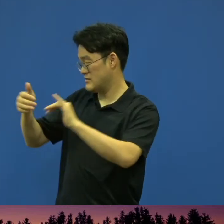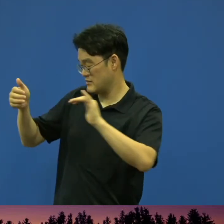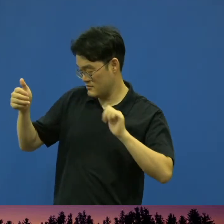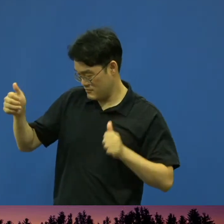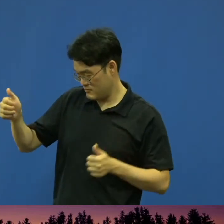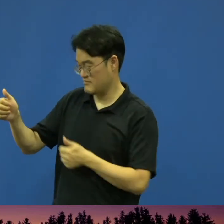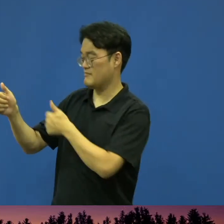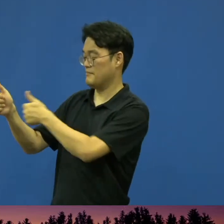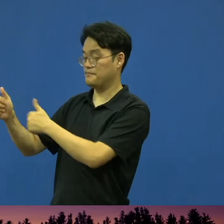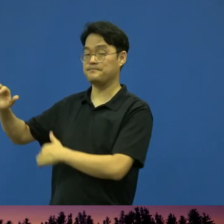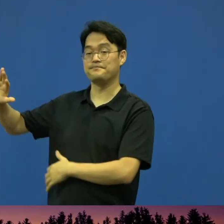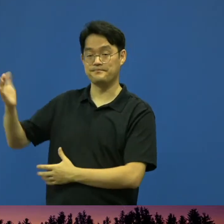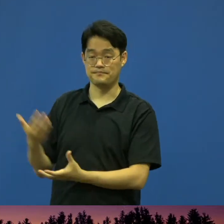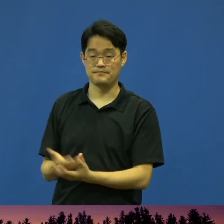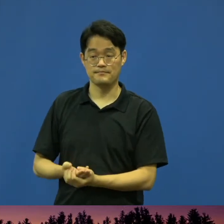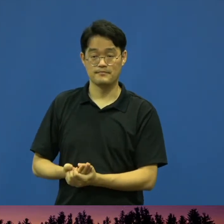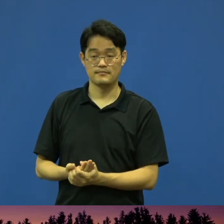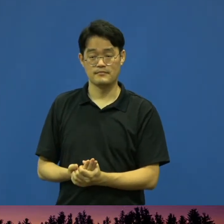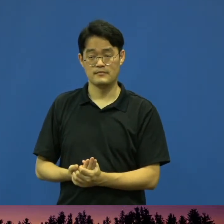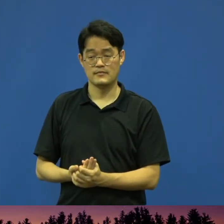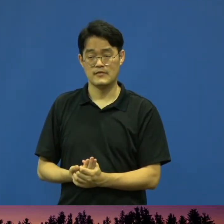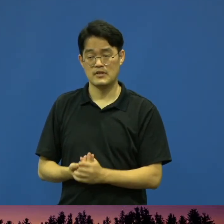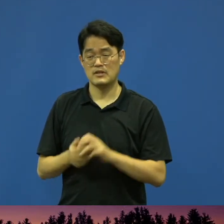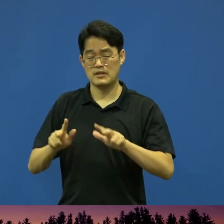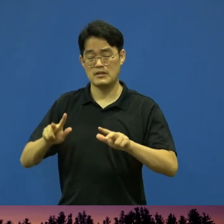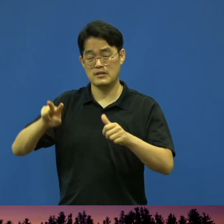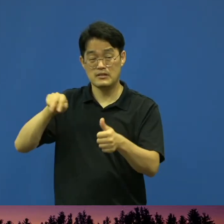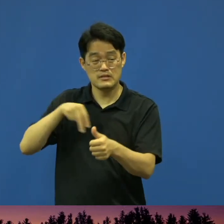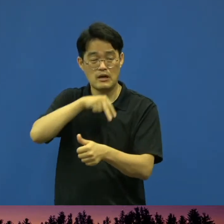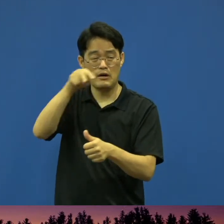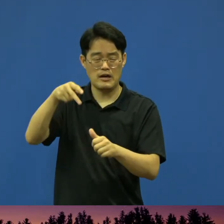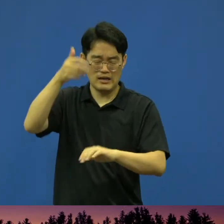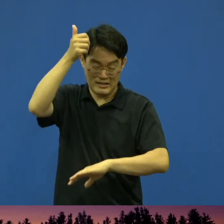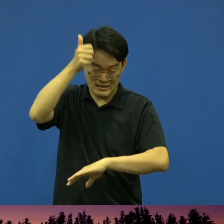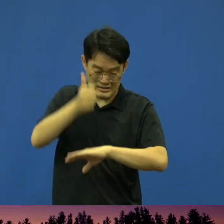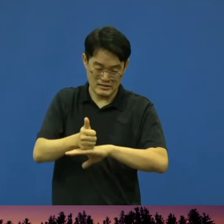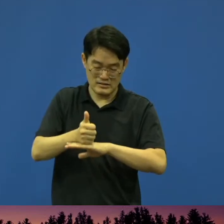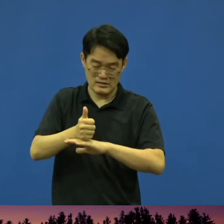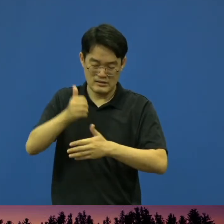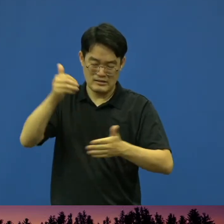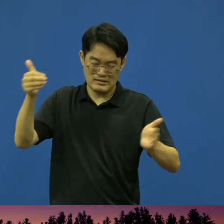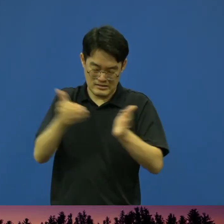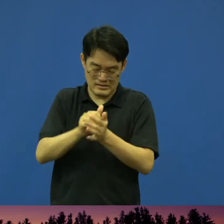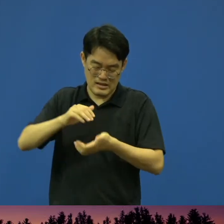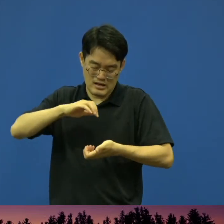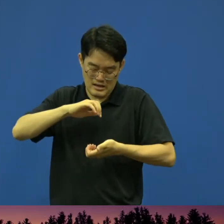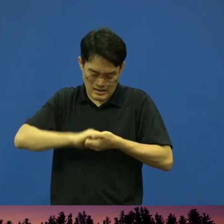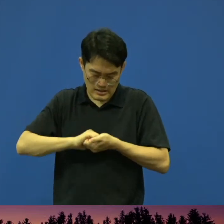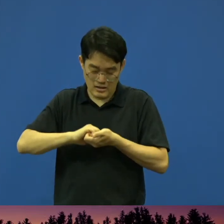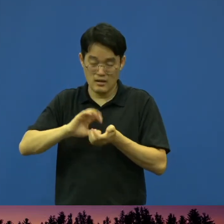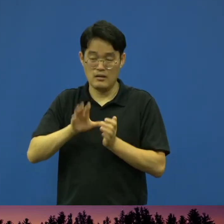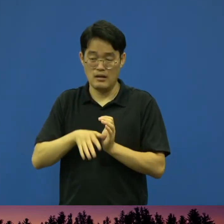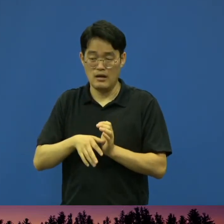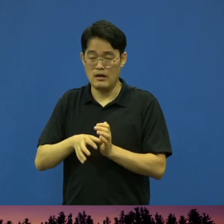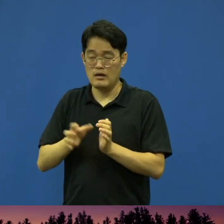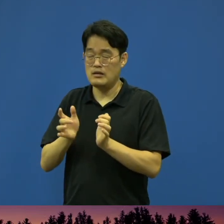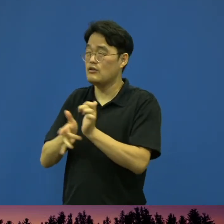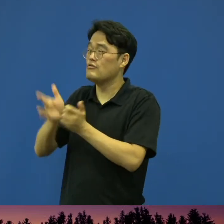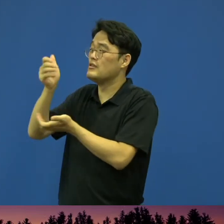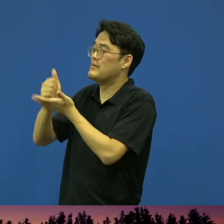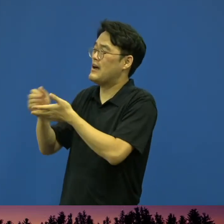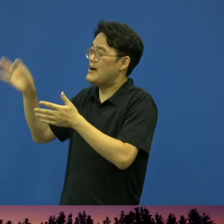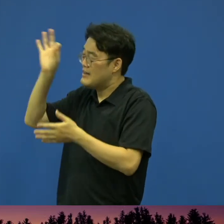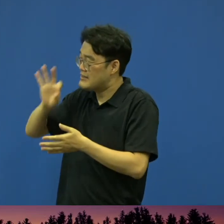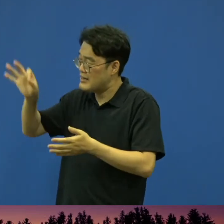자기 자신도 어찌할 수 없는 그 상황의 끝지점, 한계 지점 가운데 주님께로 나오게 되었습니다. 그 위기의 길을 따라